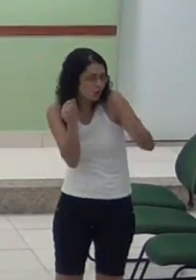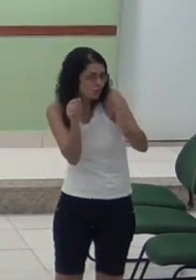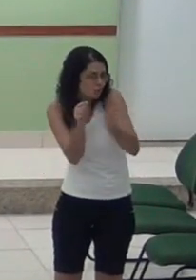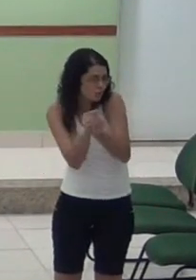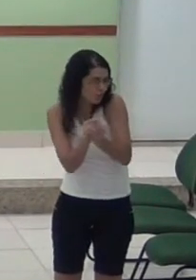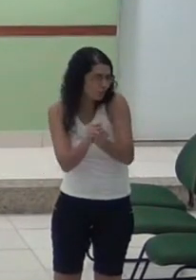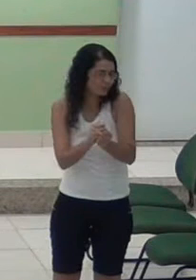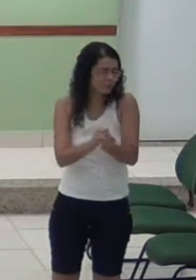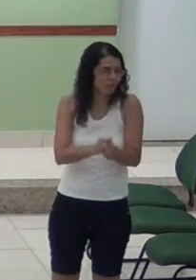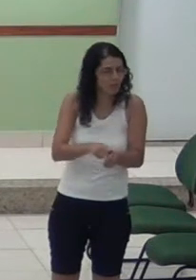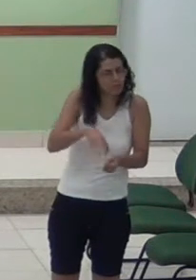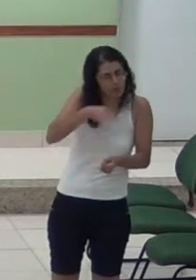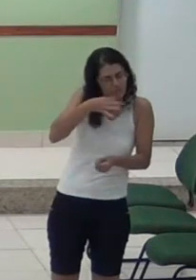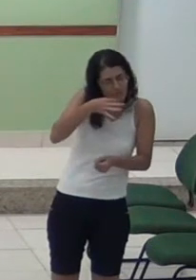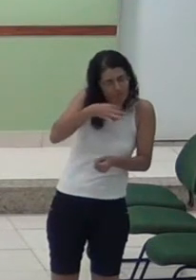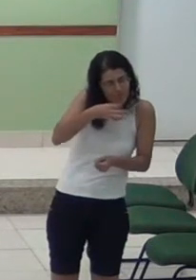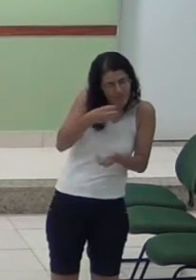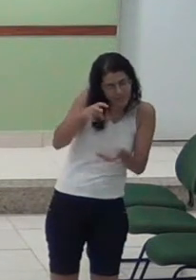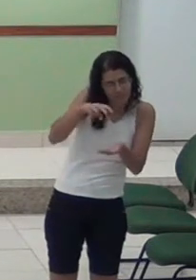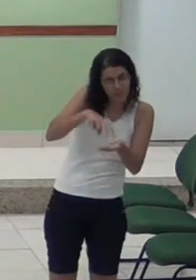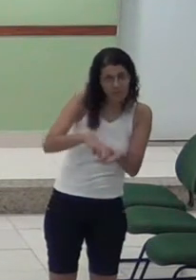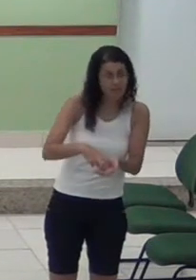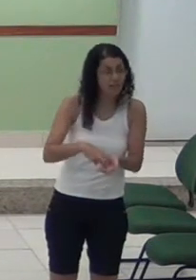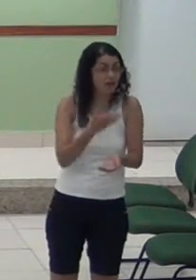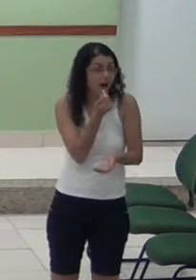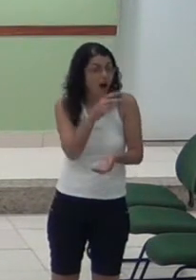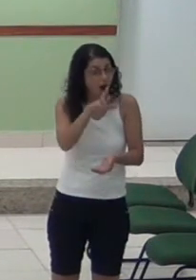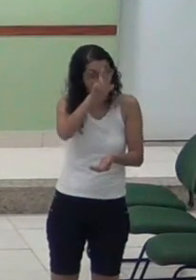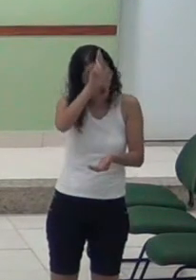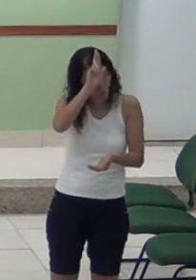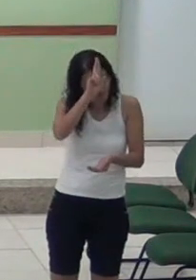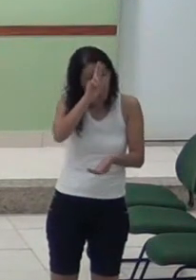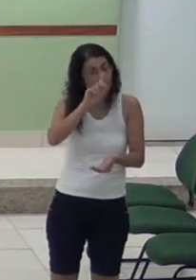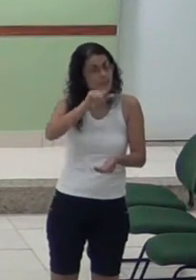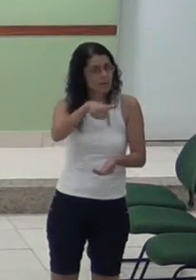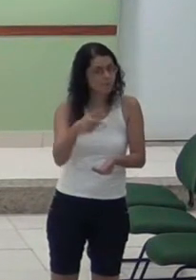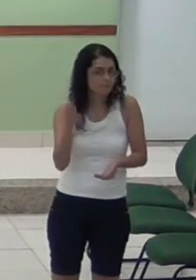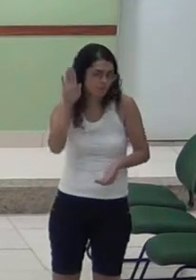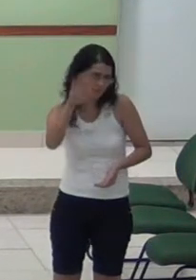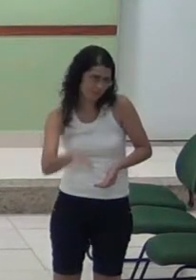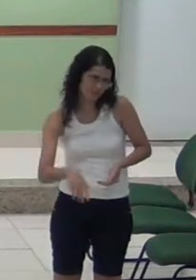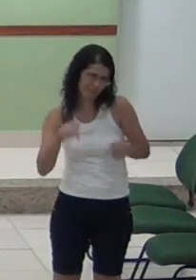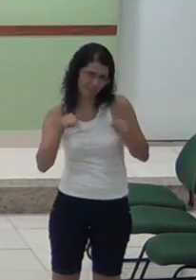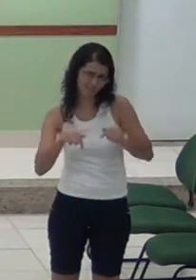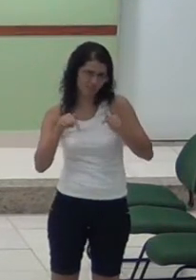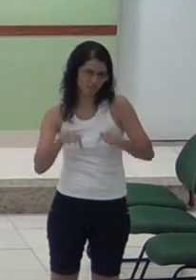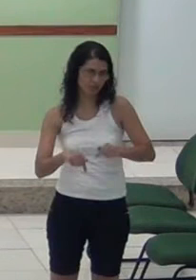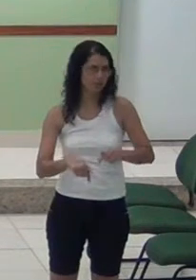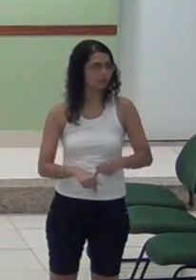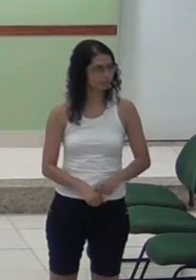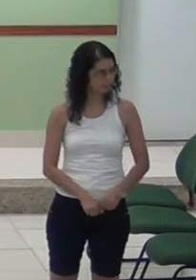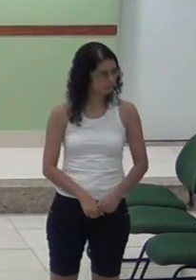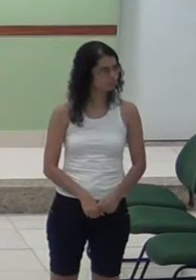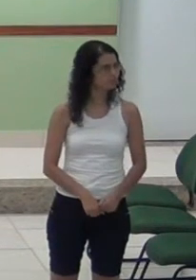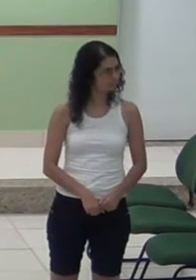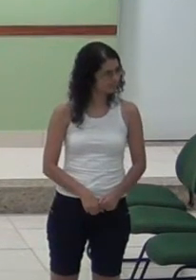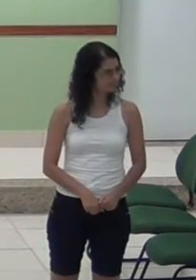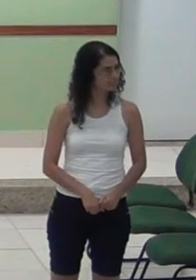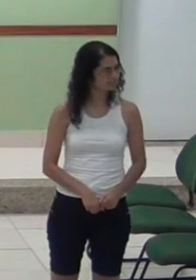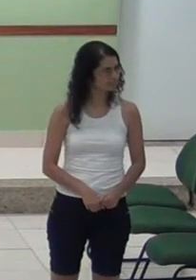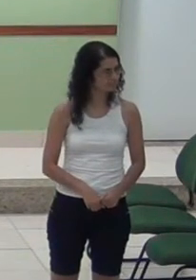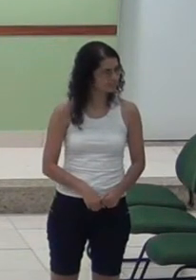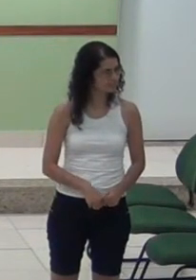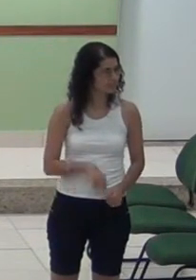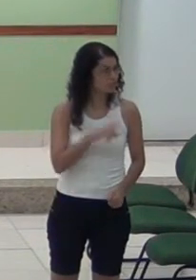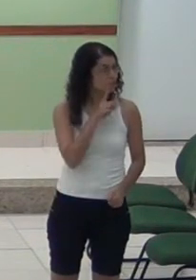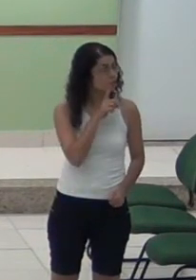manhã, almoço e café da tarde. Nossa programação vai ser bem extensa e agitada. Nós vamos